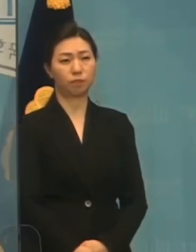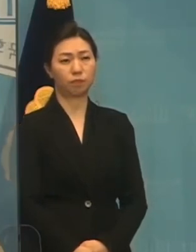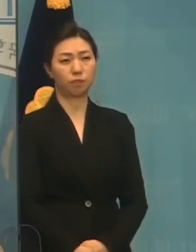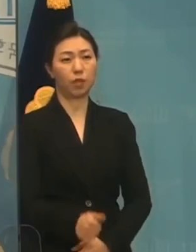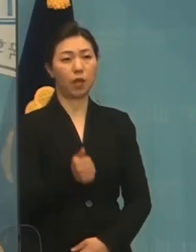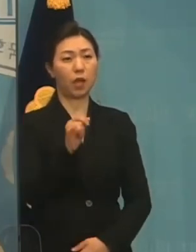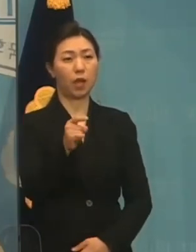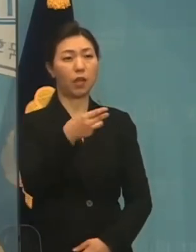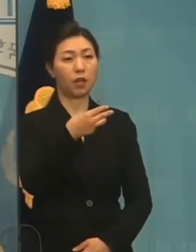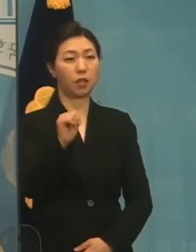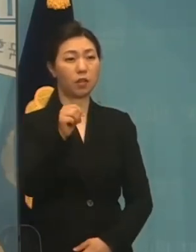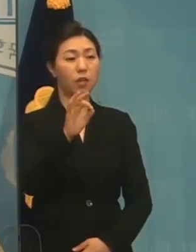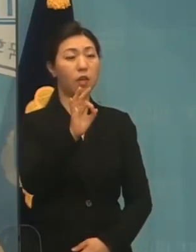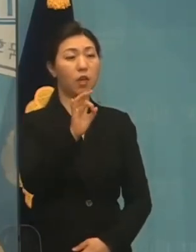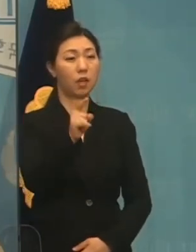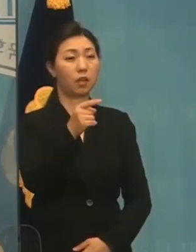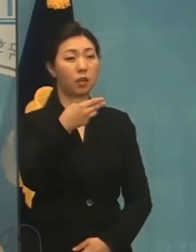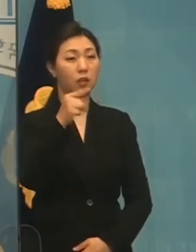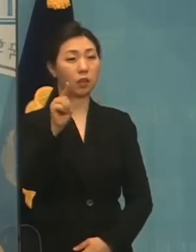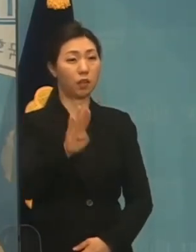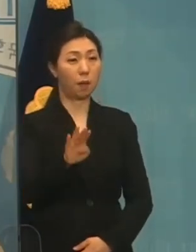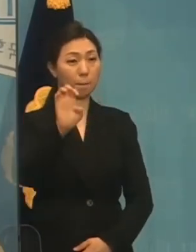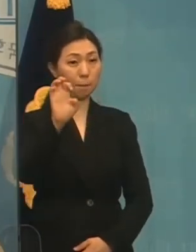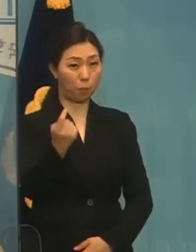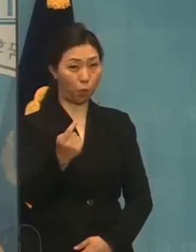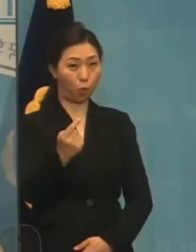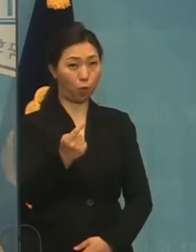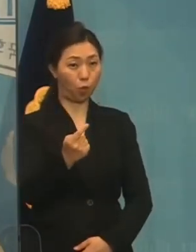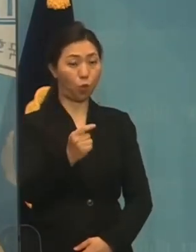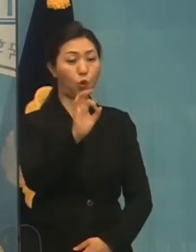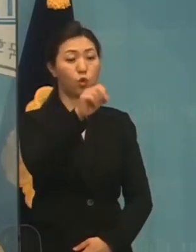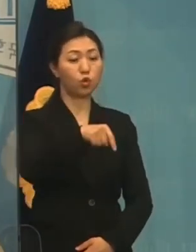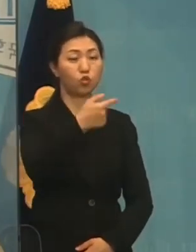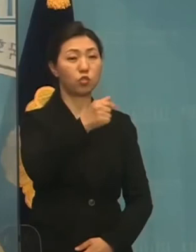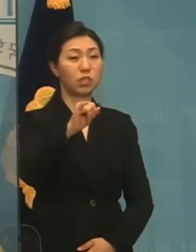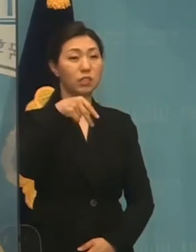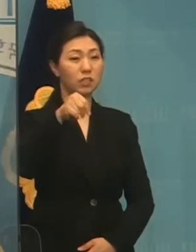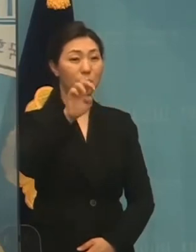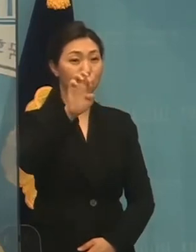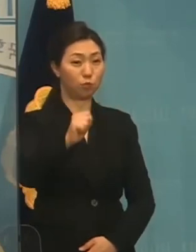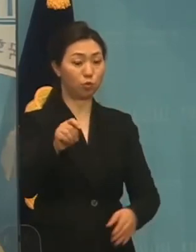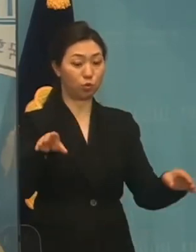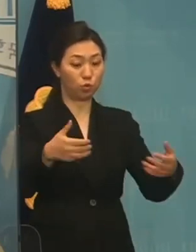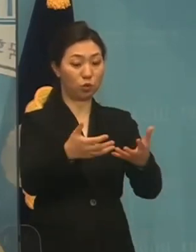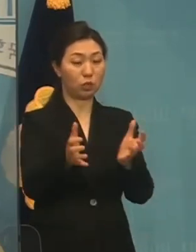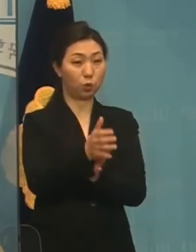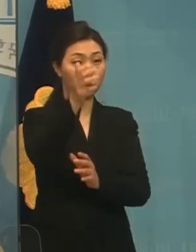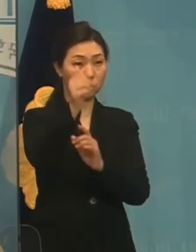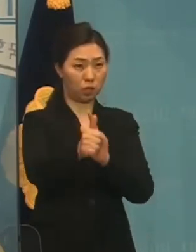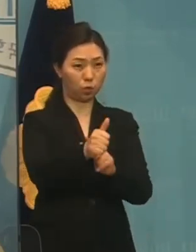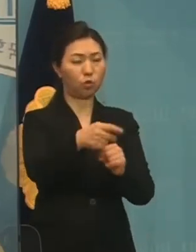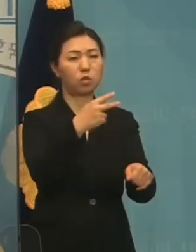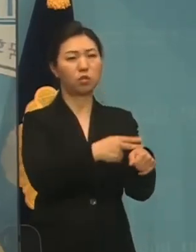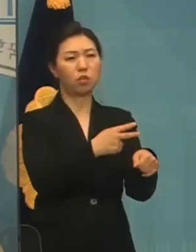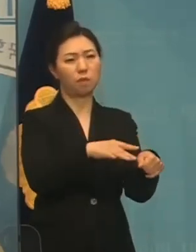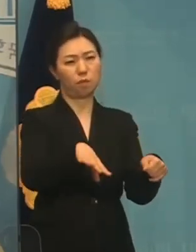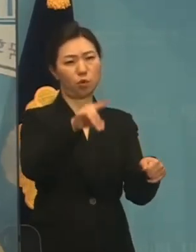헨리에타 포 유니세프 총재 역시 교사들에 대한 백신 접종이 우선되어야 된다는